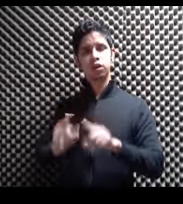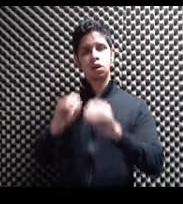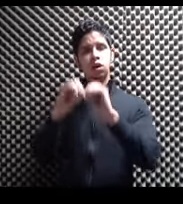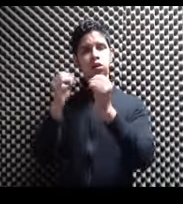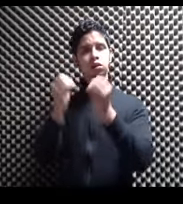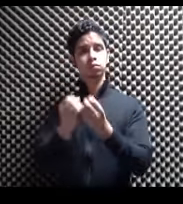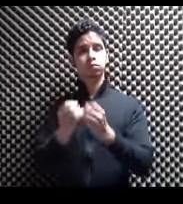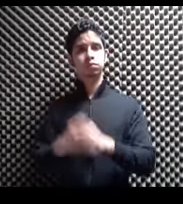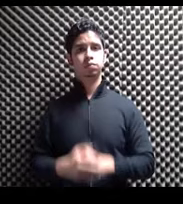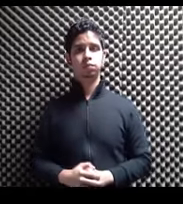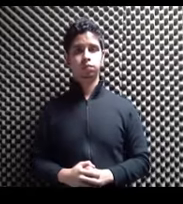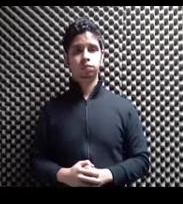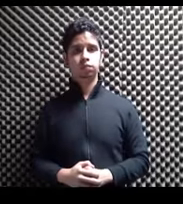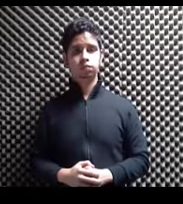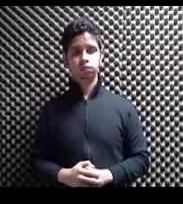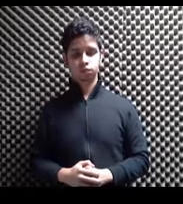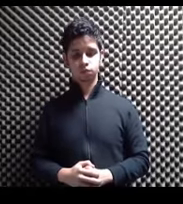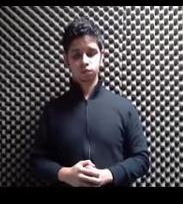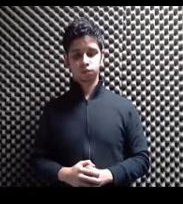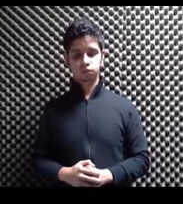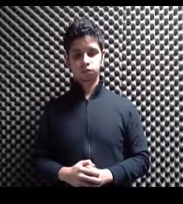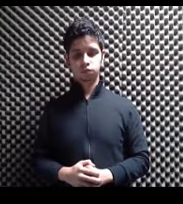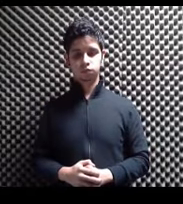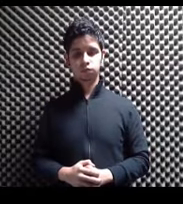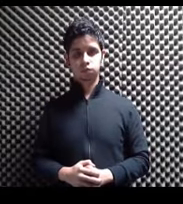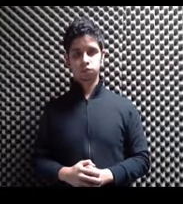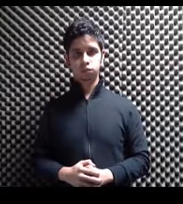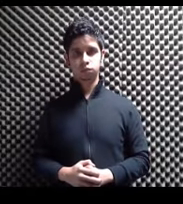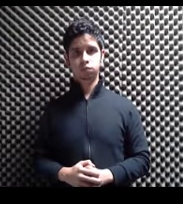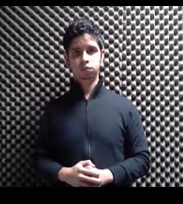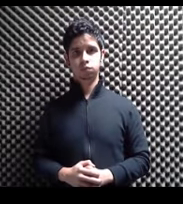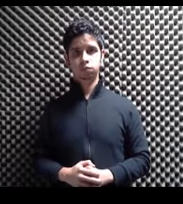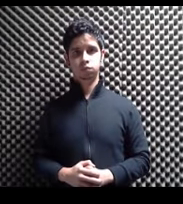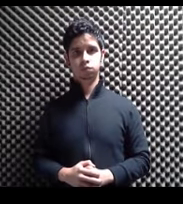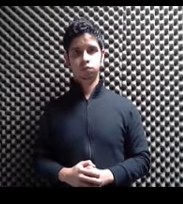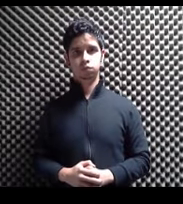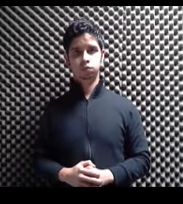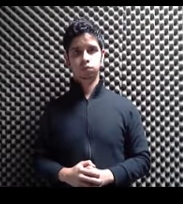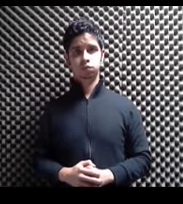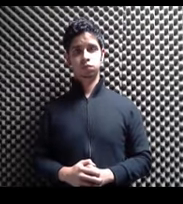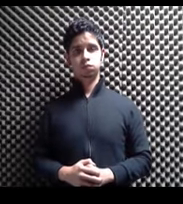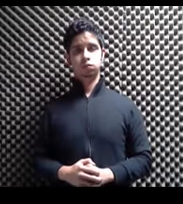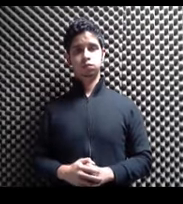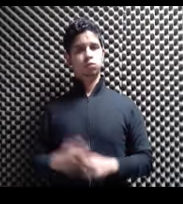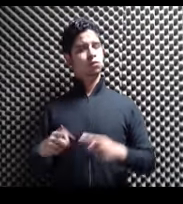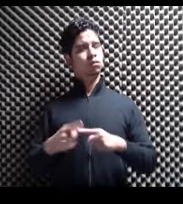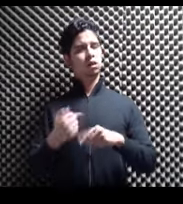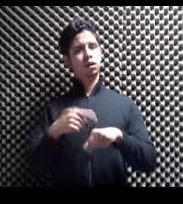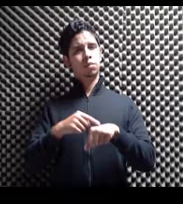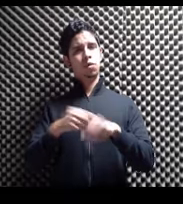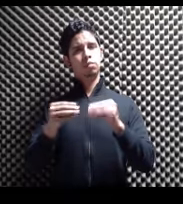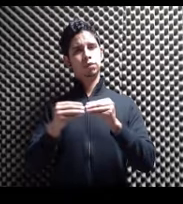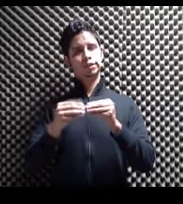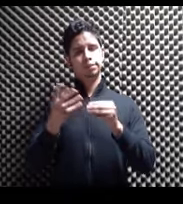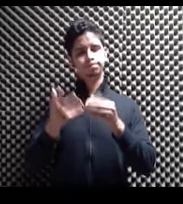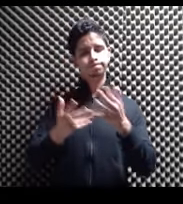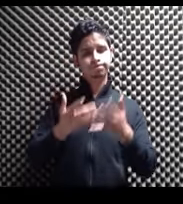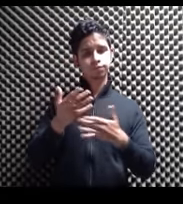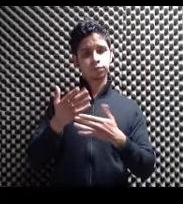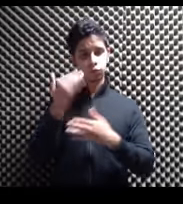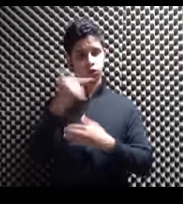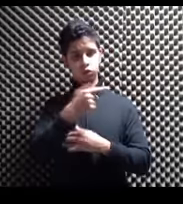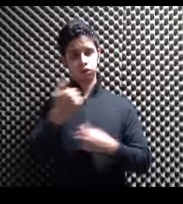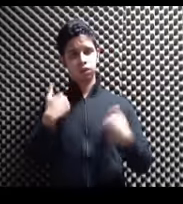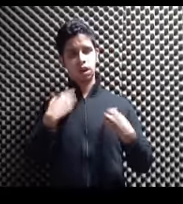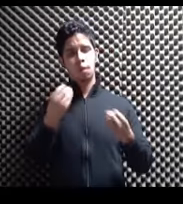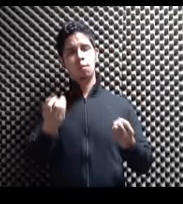momento más turbio para ti? En esto, porque tú tienes muchas historias, pero